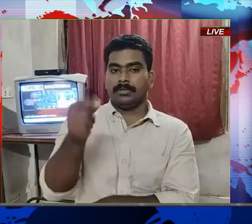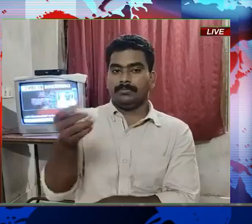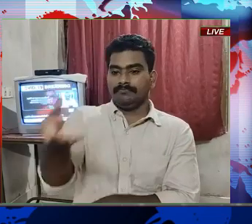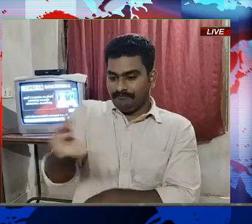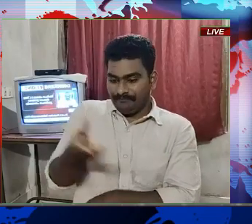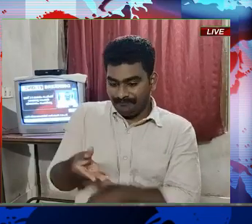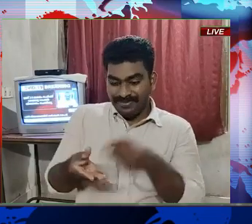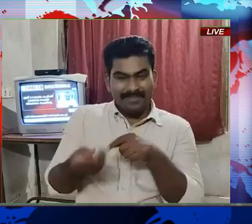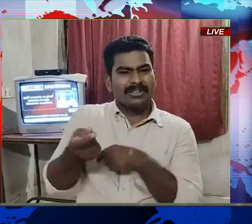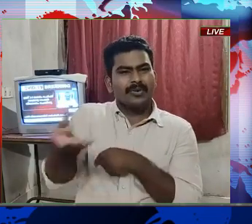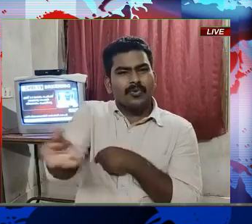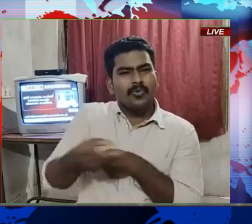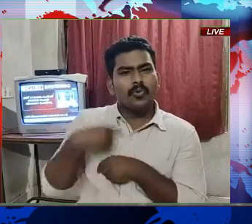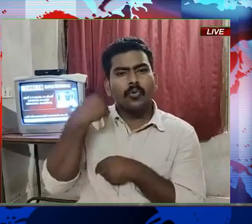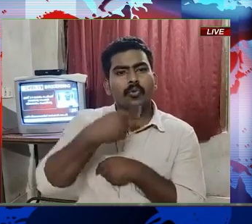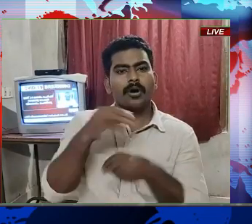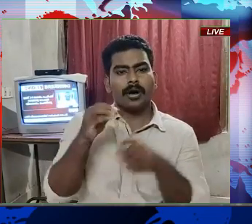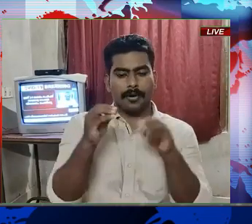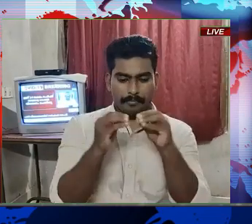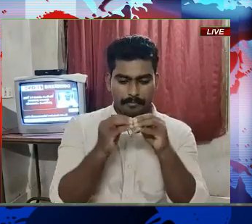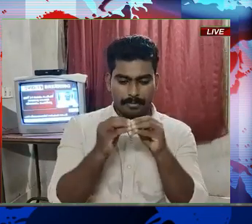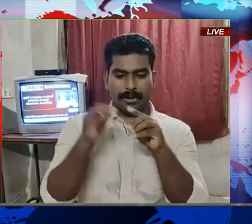കടമുറികൾ വാടകയ്ക്കെടുത്തവർക്ക്